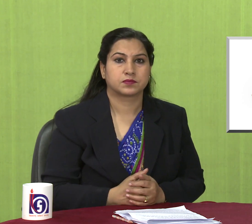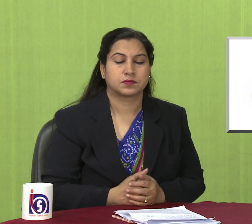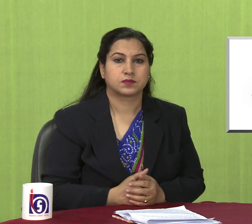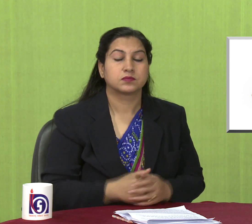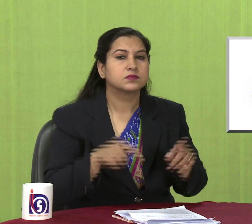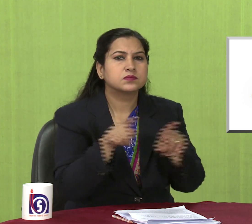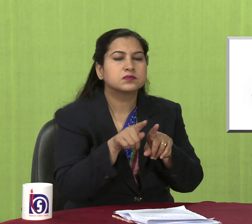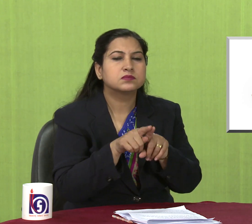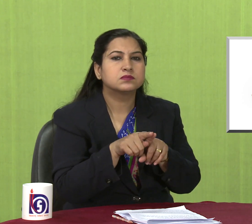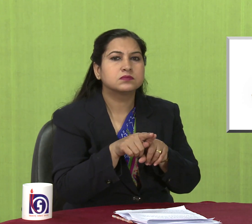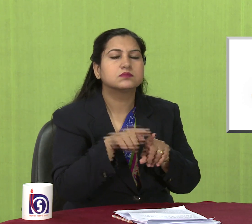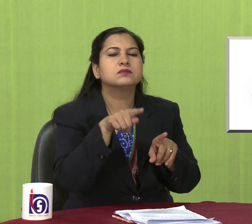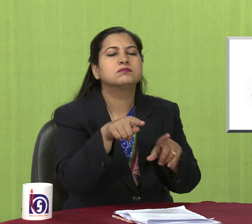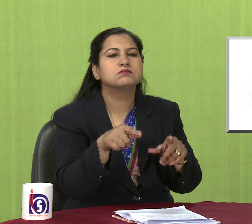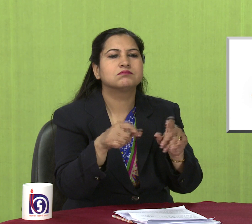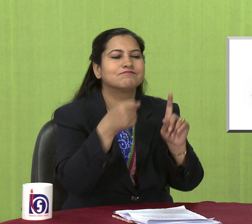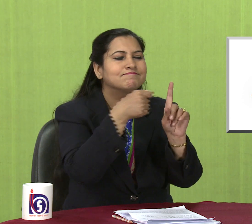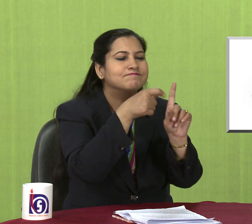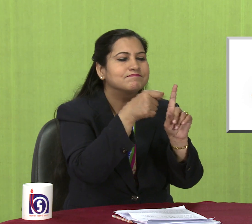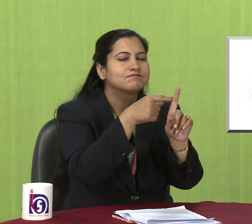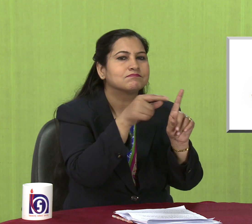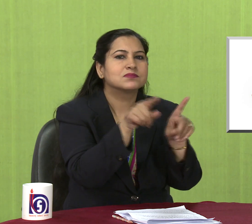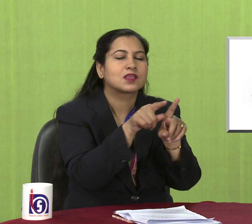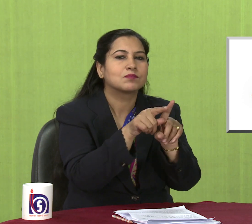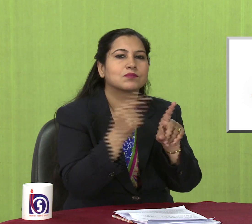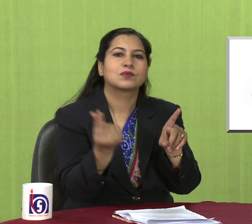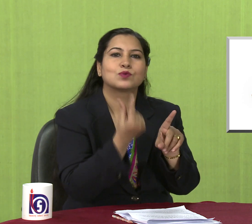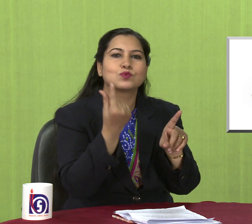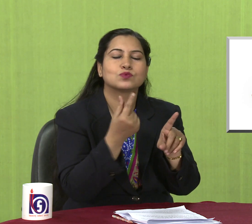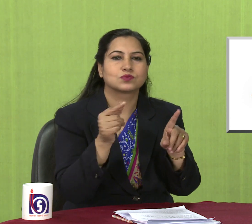मात्र एक धातु के लिए नहीं किया जाता था,